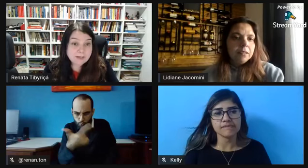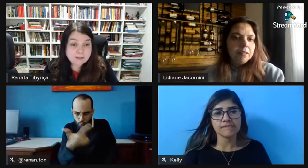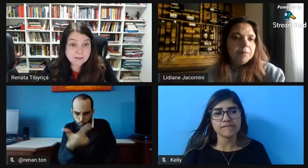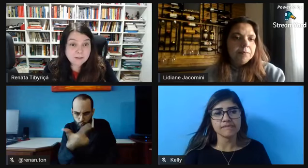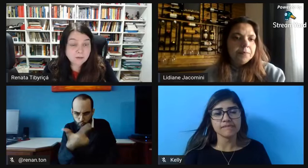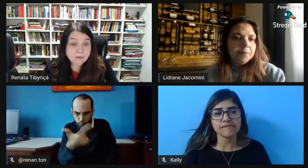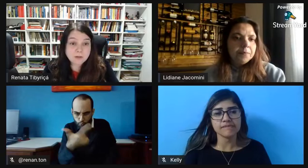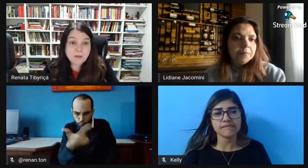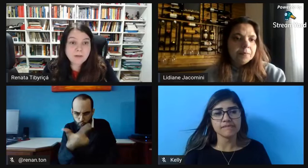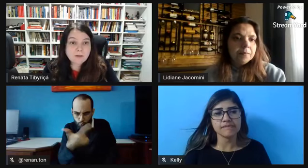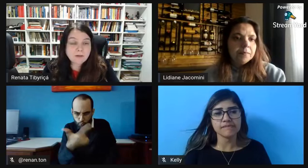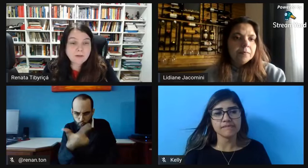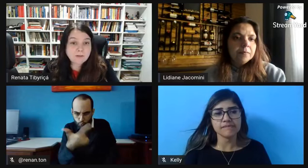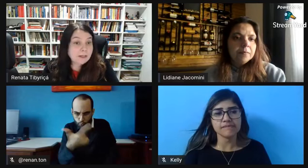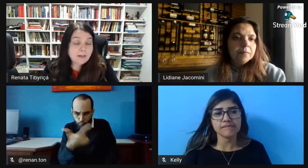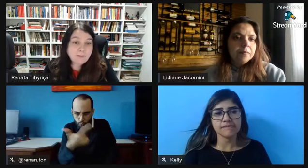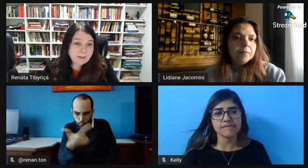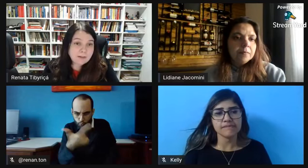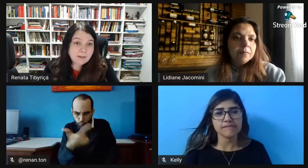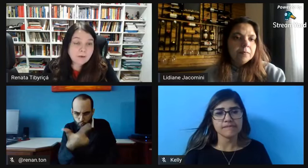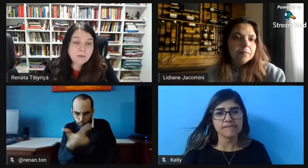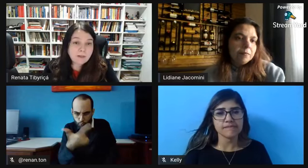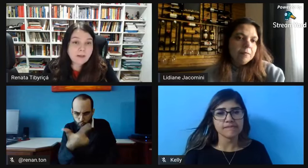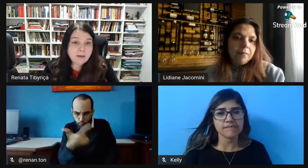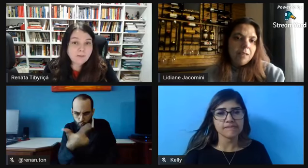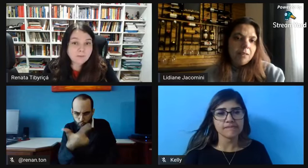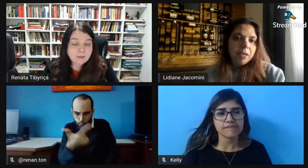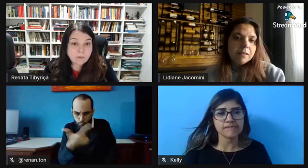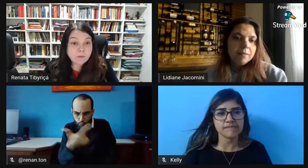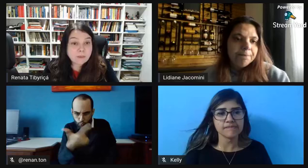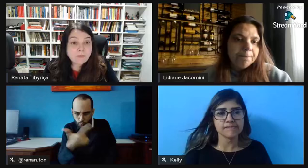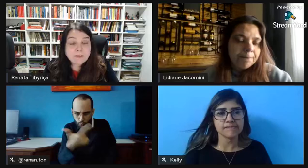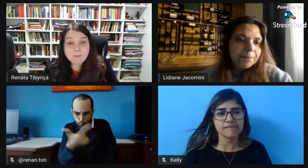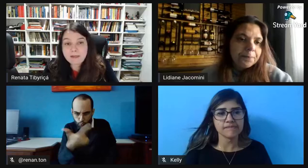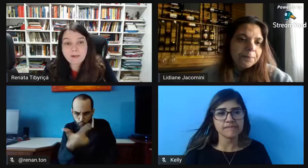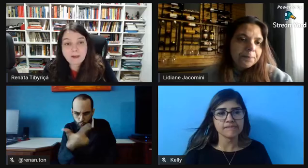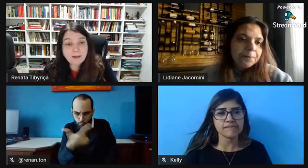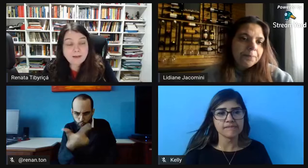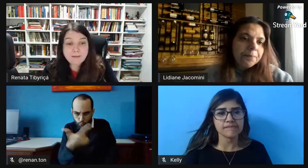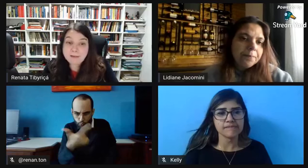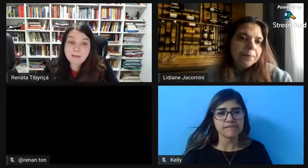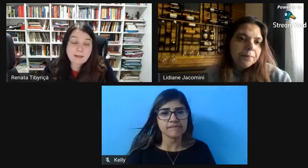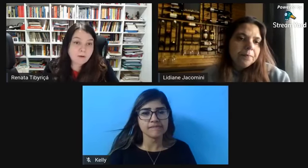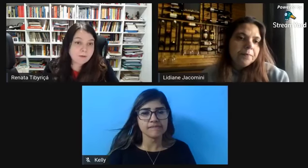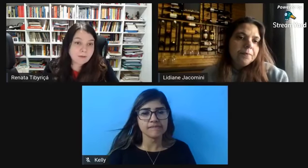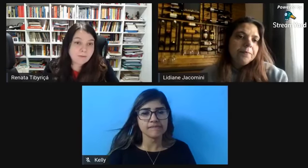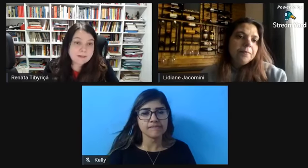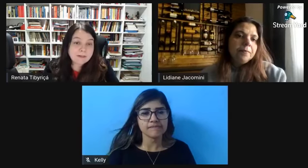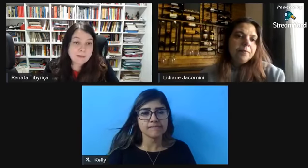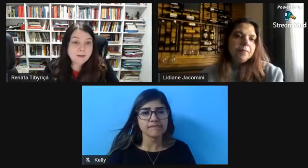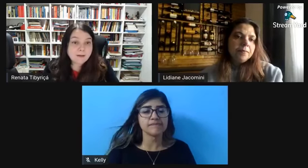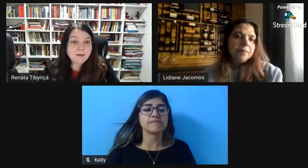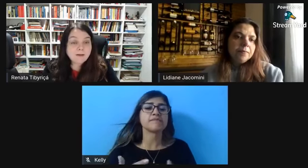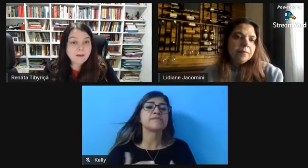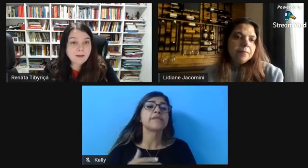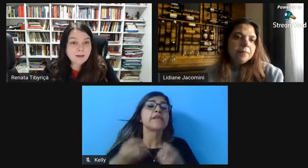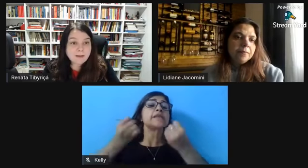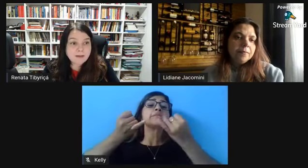de Ehlers-Danlos, ninguém vai entender o que é. Então, eu tenho que explicar e detalhar o que vai